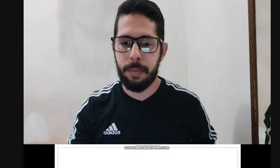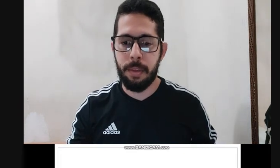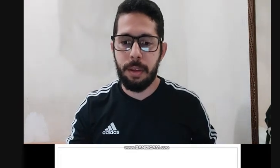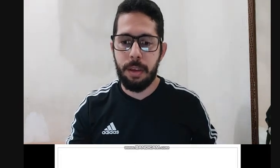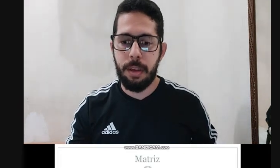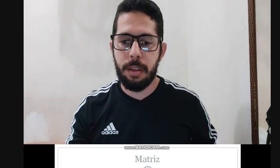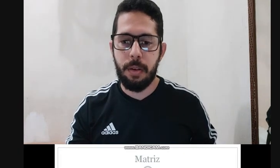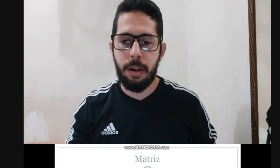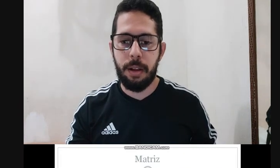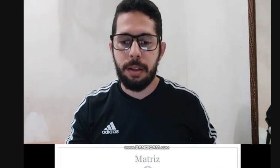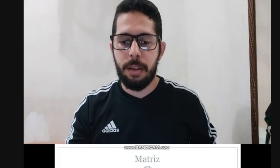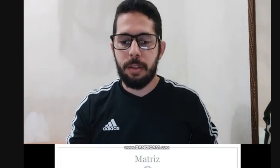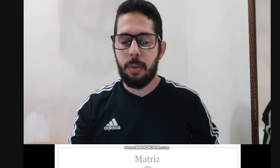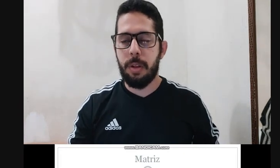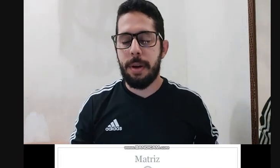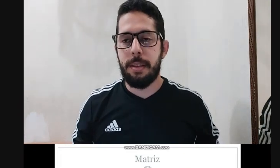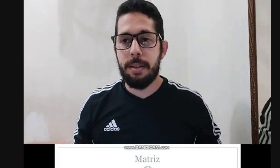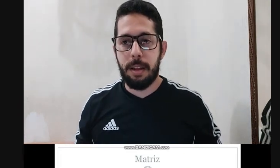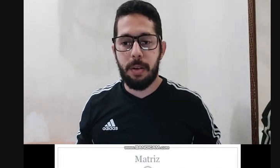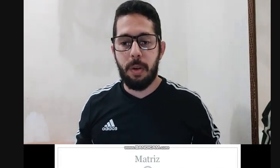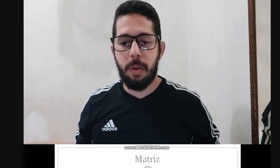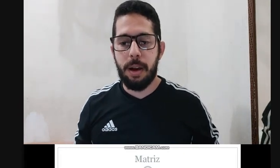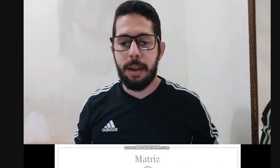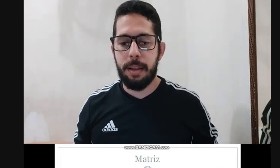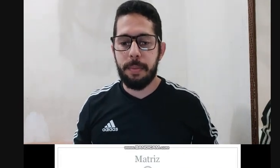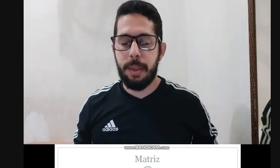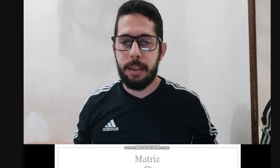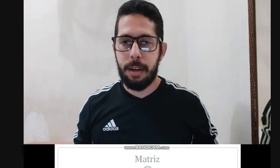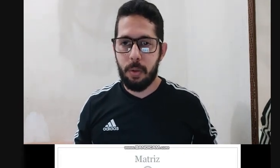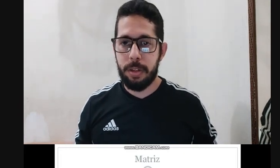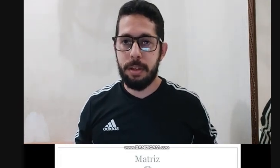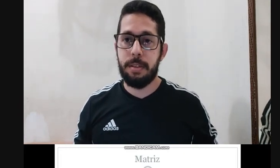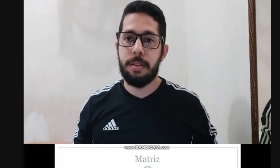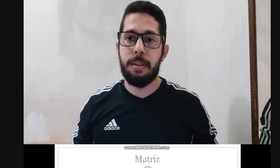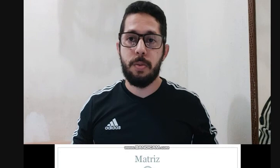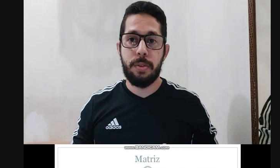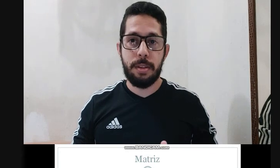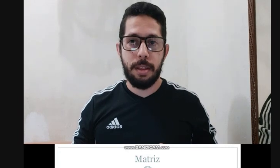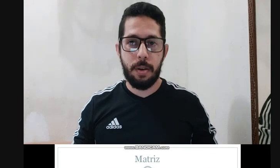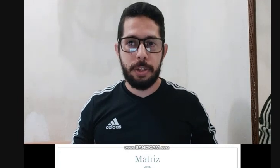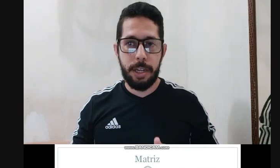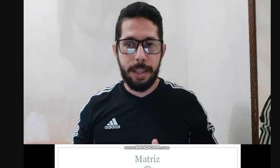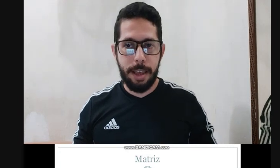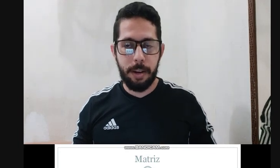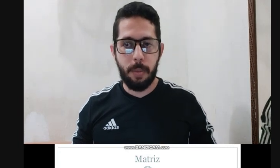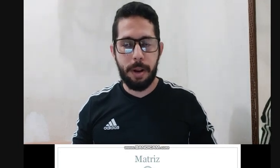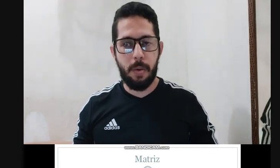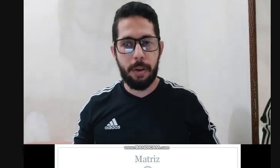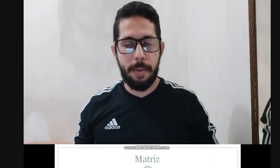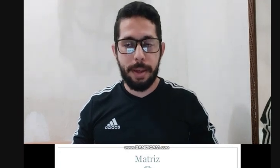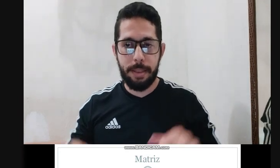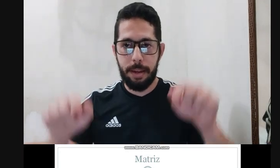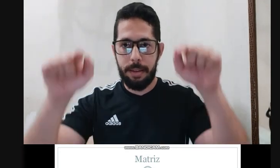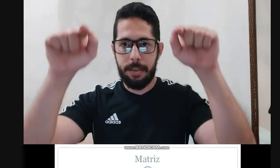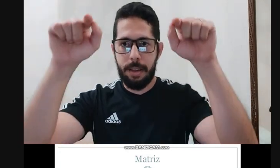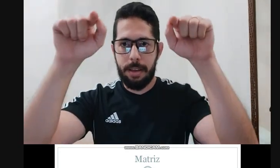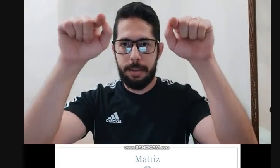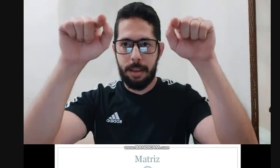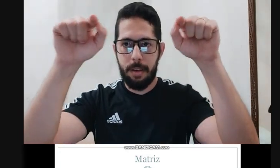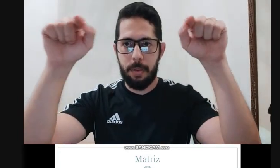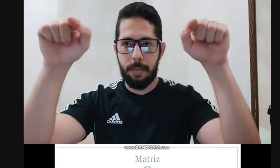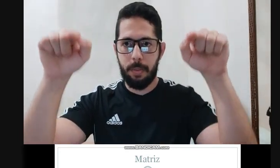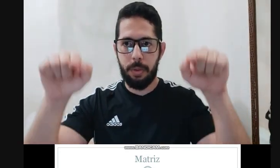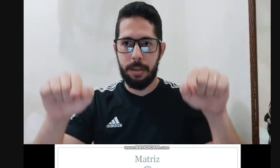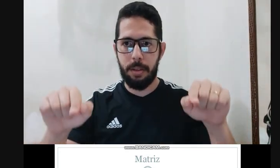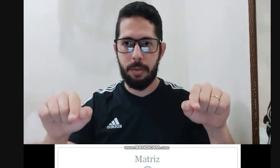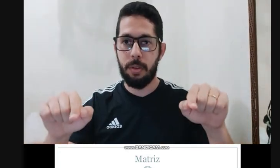certo? Então, olha, toda matriz ela é colocada entre colchetes. Então, o sinal genérico para qualquer matriz é esse